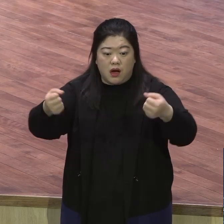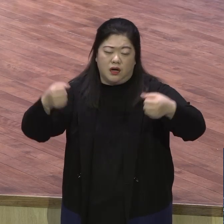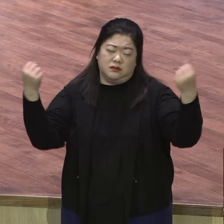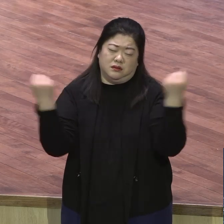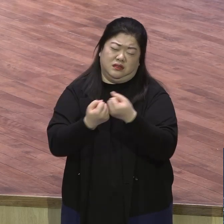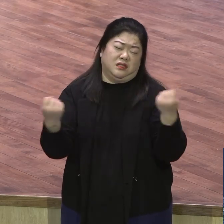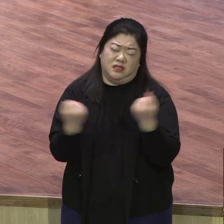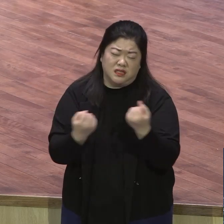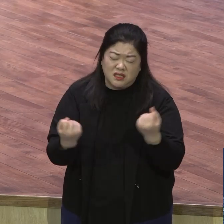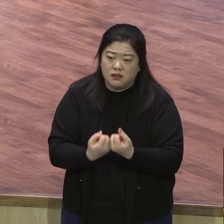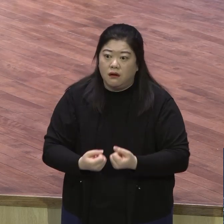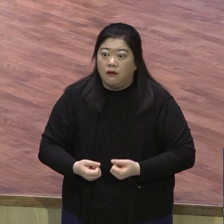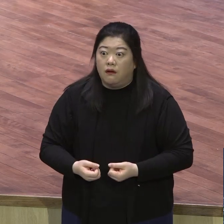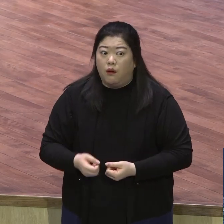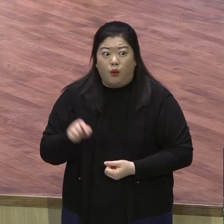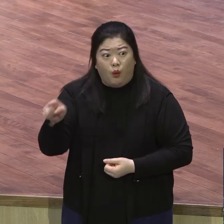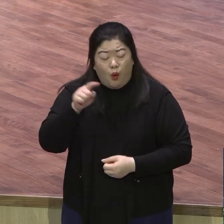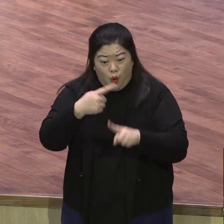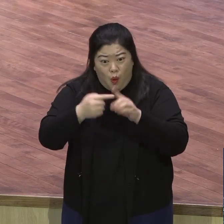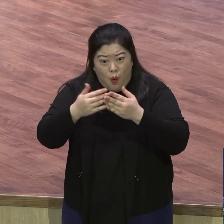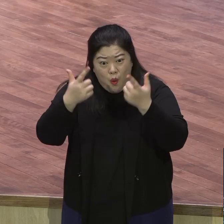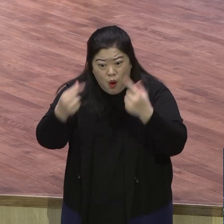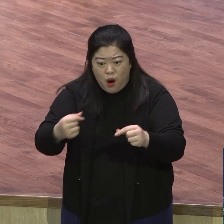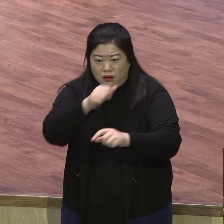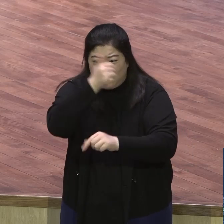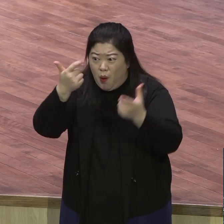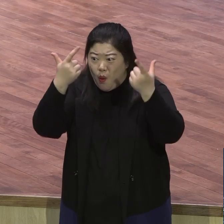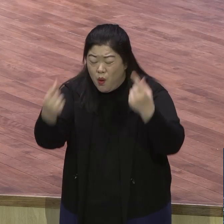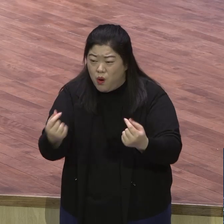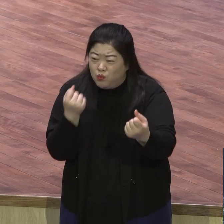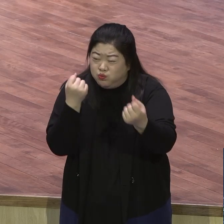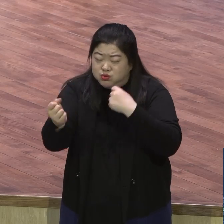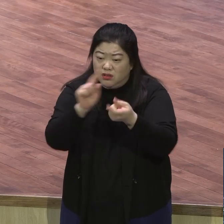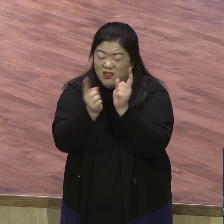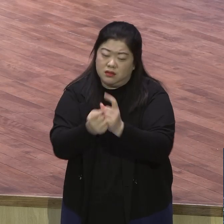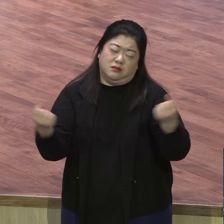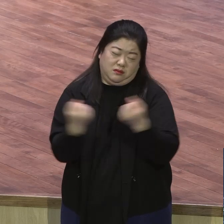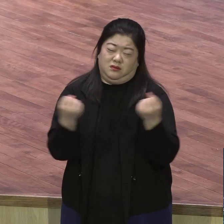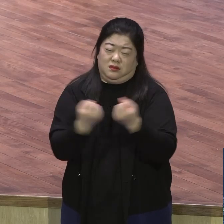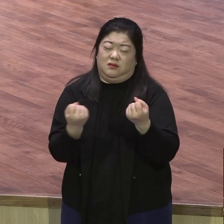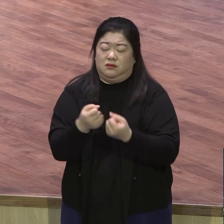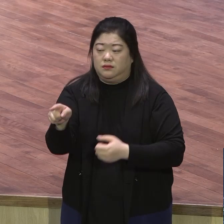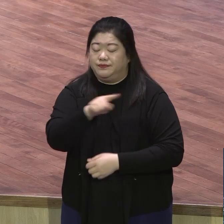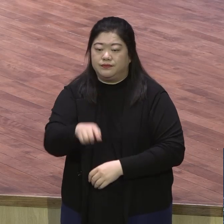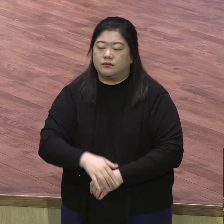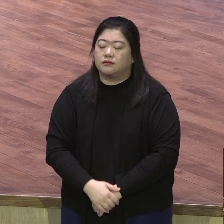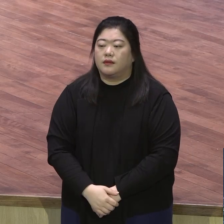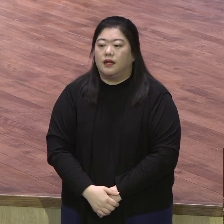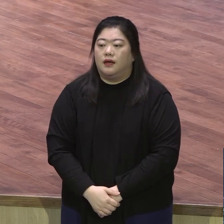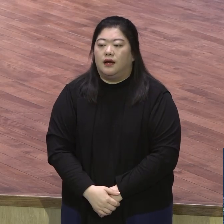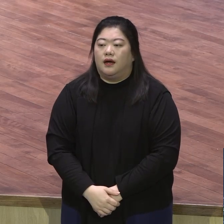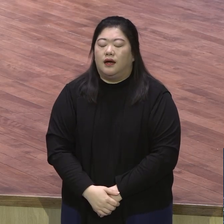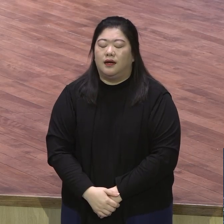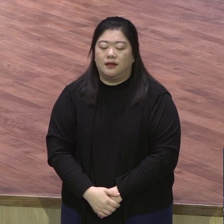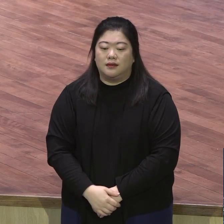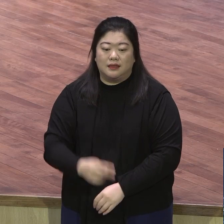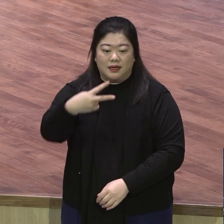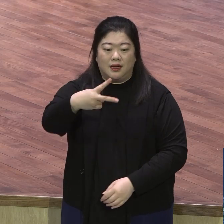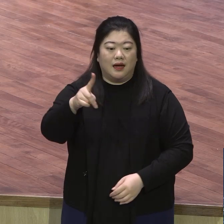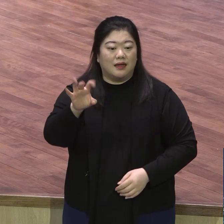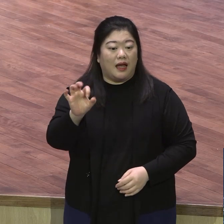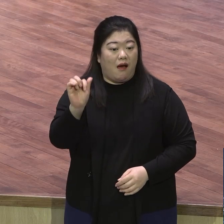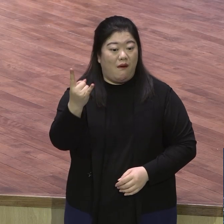저 파 서로 경쟁하고 자리 싸움하고 이렇게 씩씩거리다가 궤도로 앉아 당해 하고 나서 돌아와서 앉아 하고